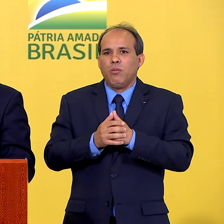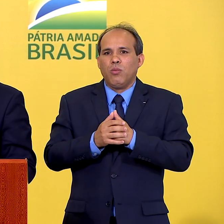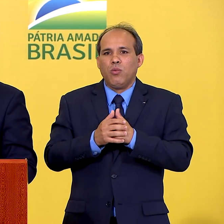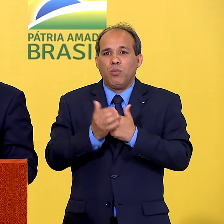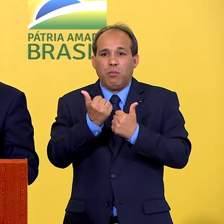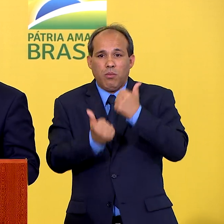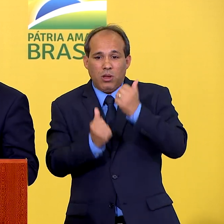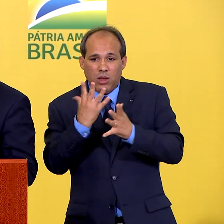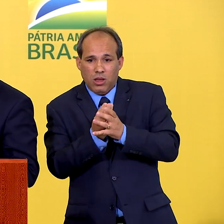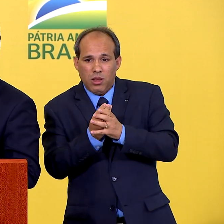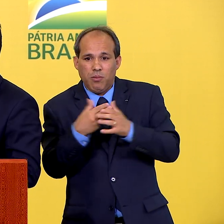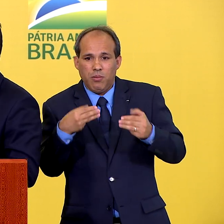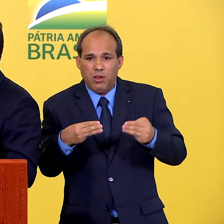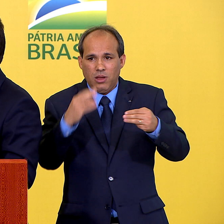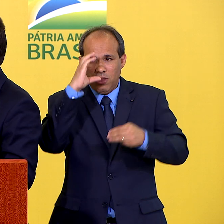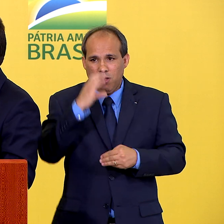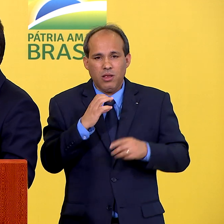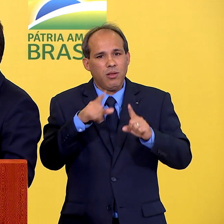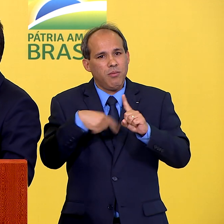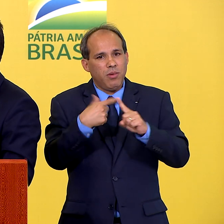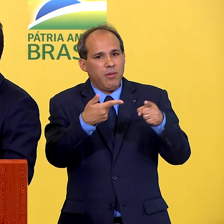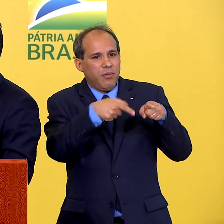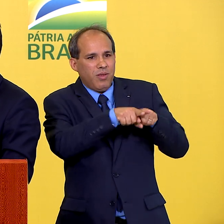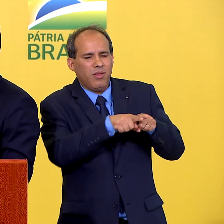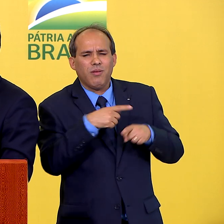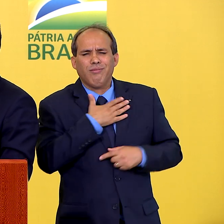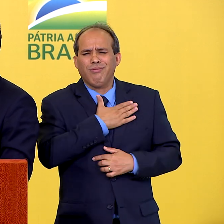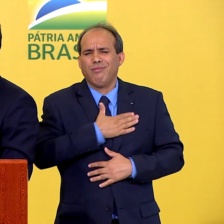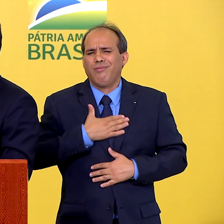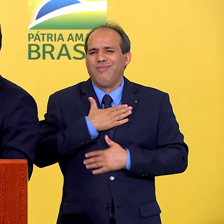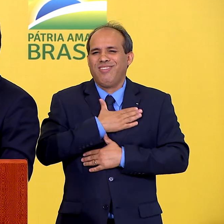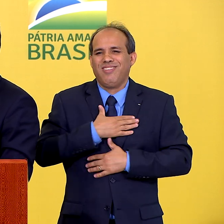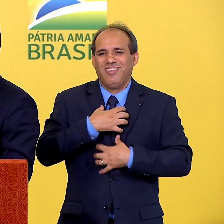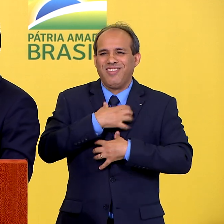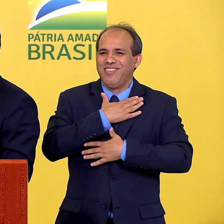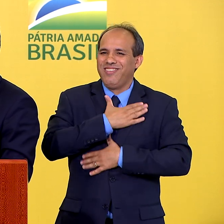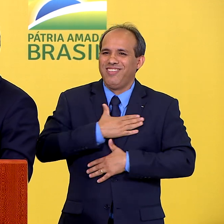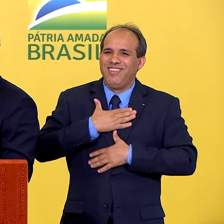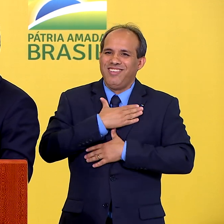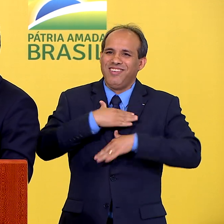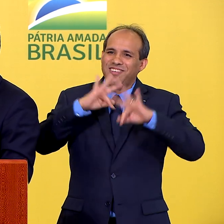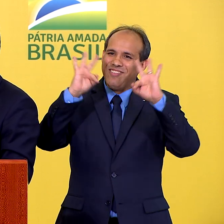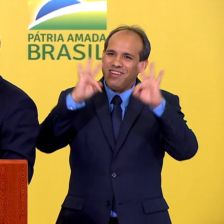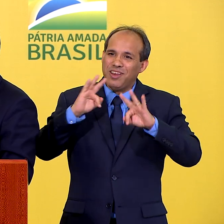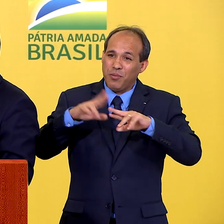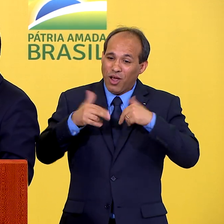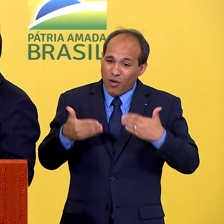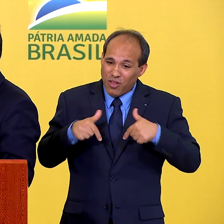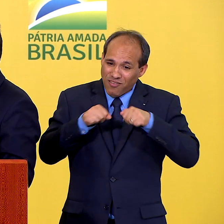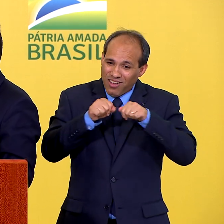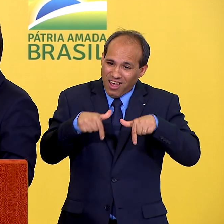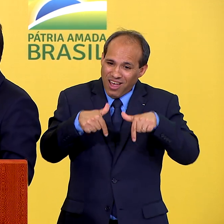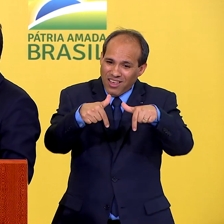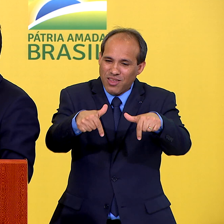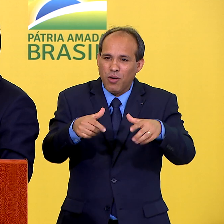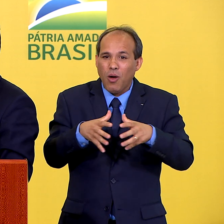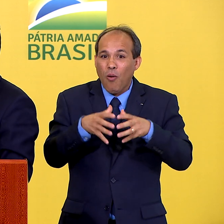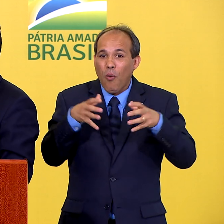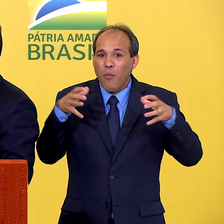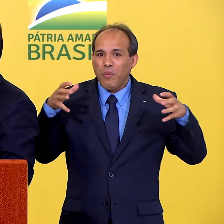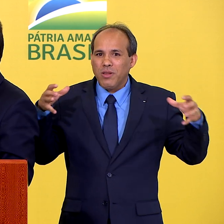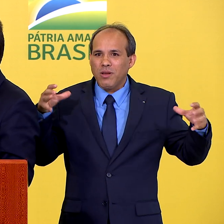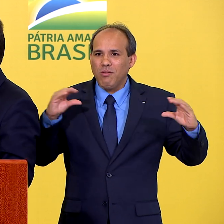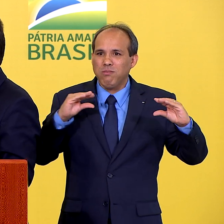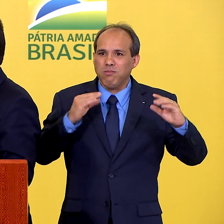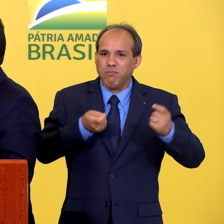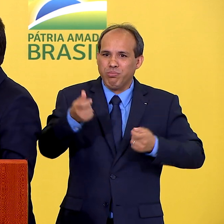parceiros, e fico muito feliz com essa medida de hoje, presidente. Feliz, pois nós estamos estendendo um benefício para